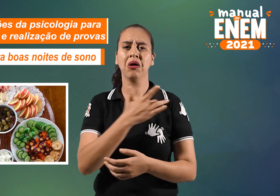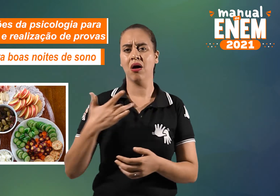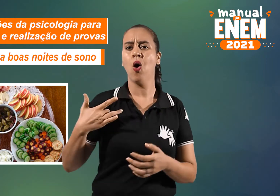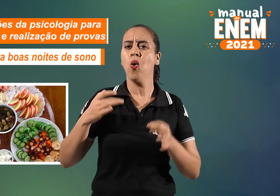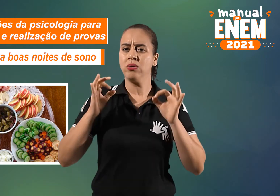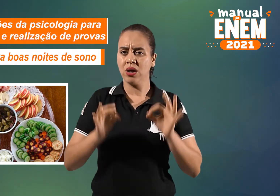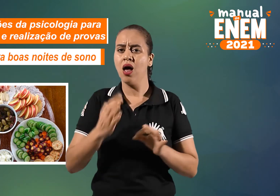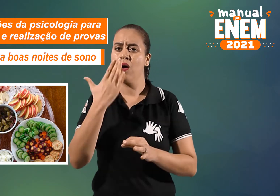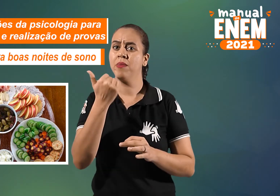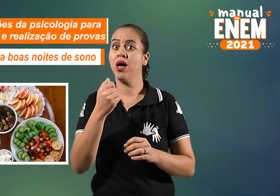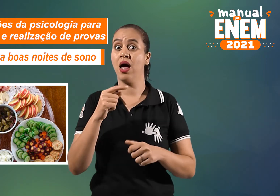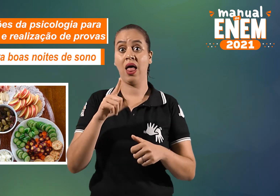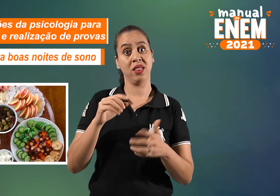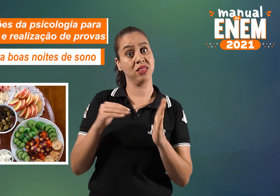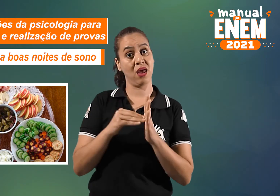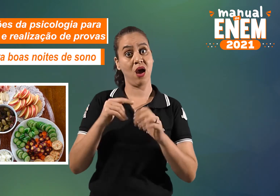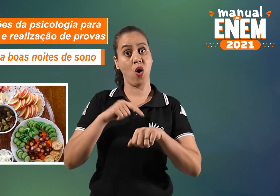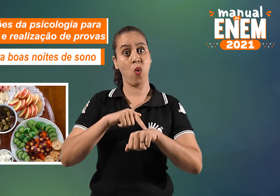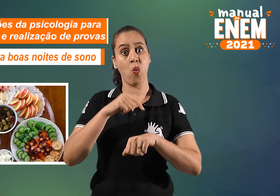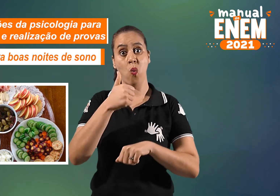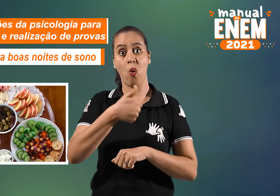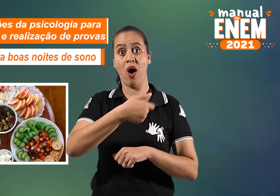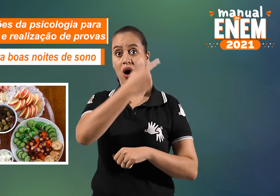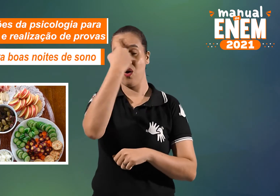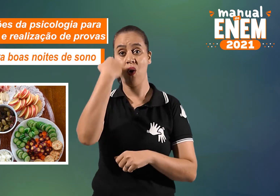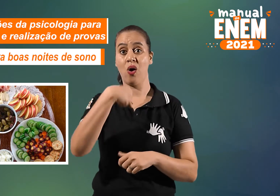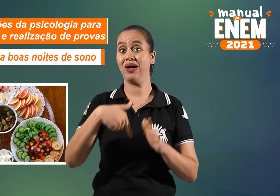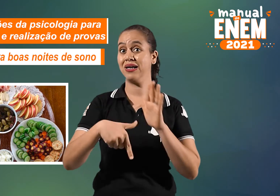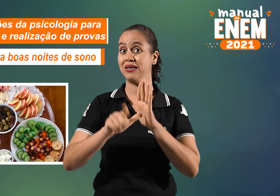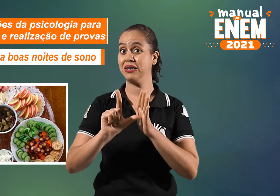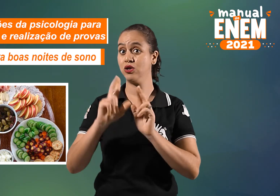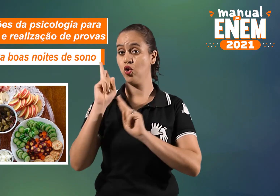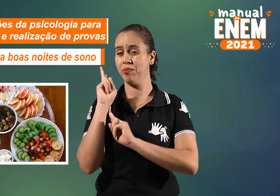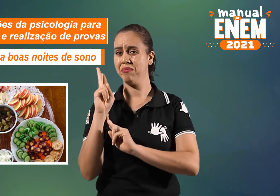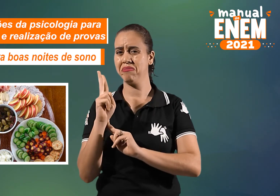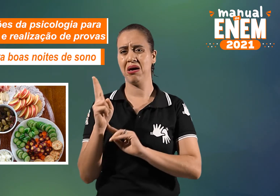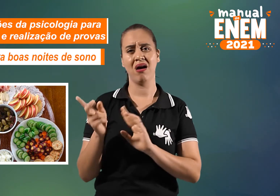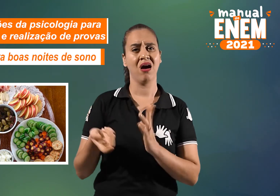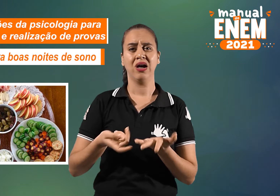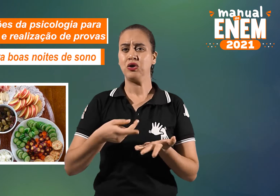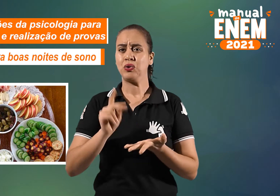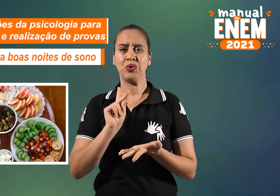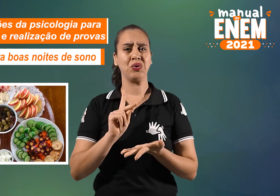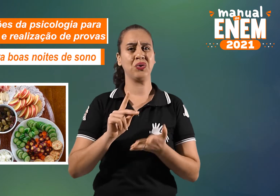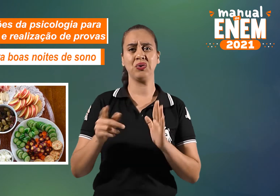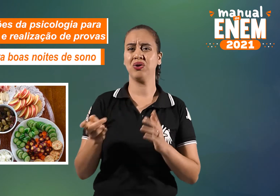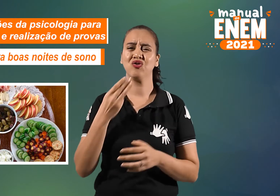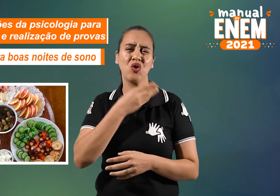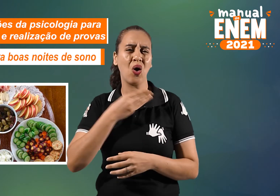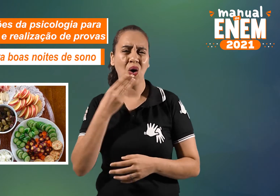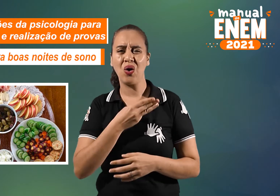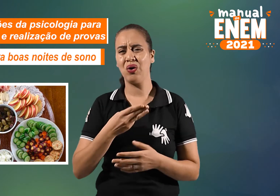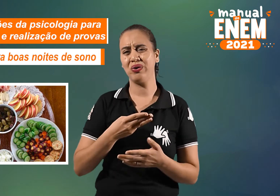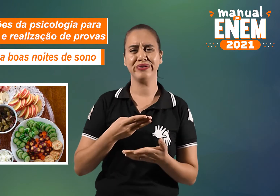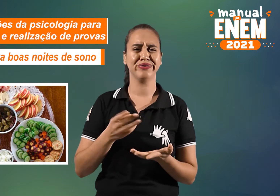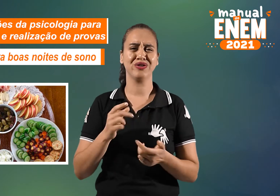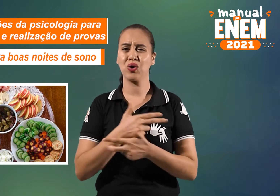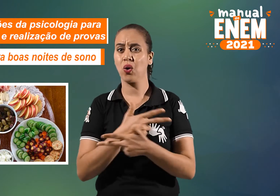leves até 1 hora antes de dormir. Bebidas alcoólicas, cigarros, produtos da base de cafeína e doces também podem